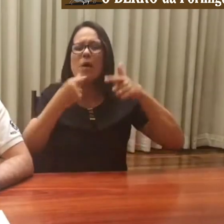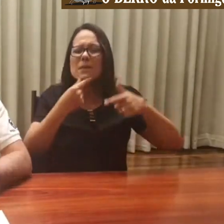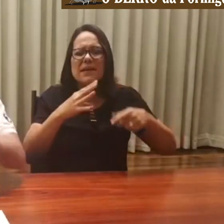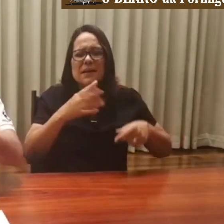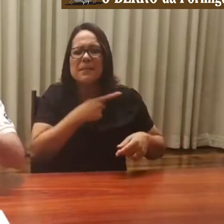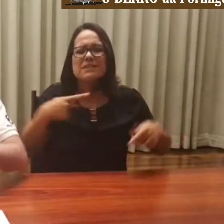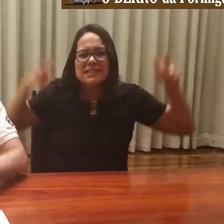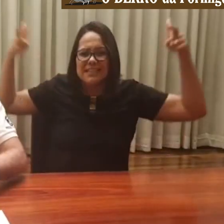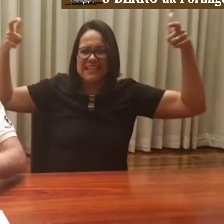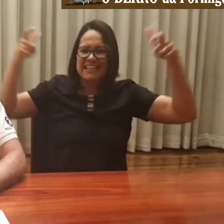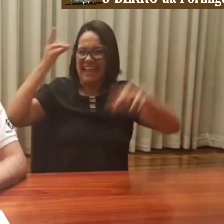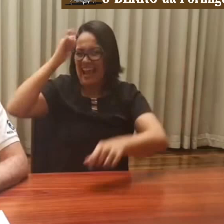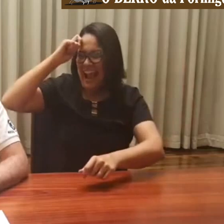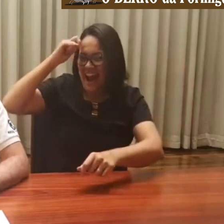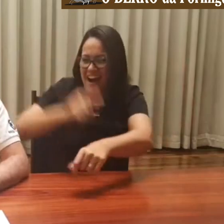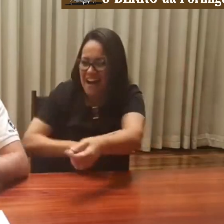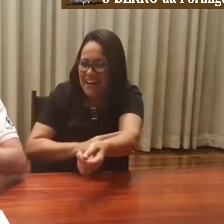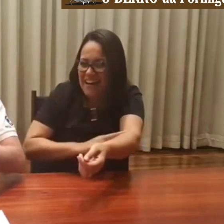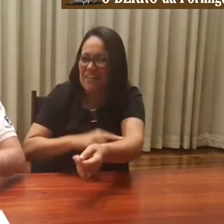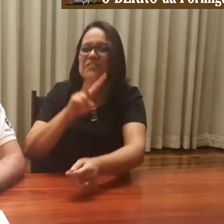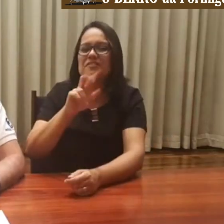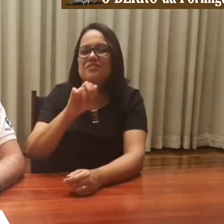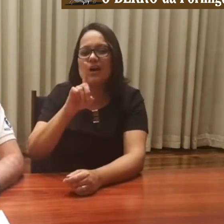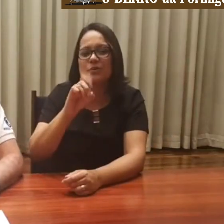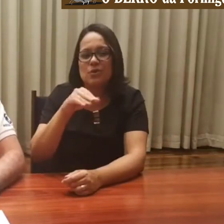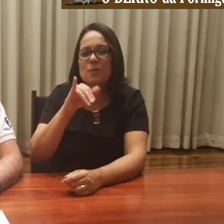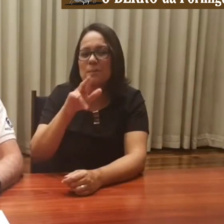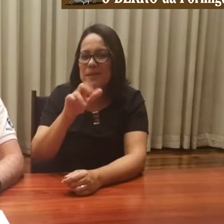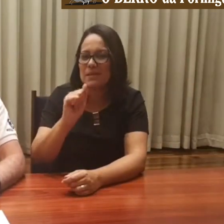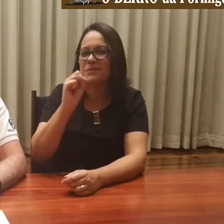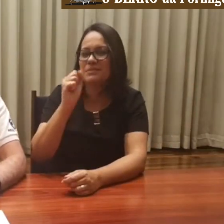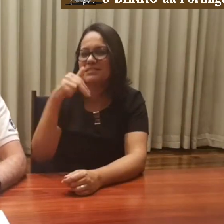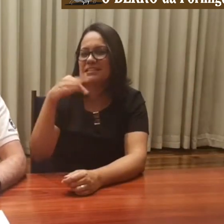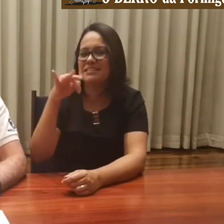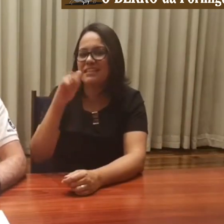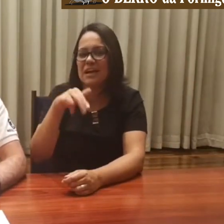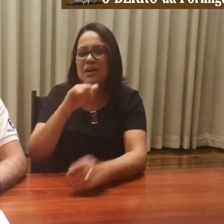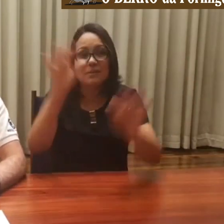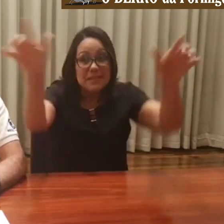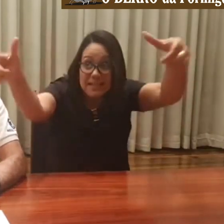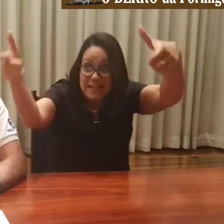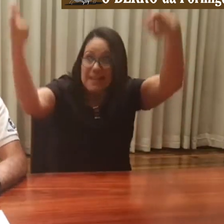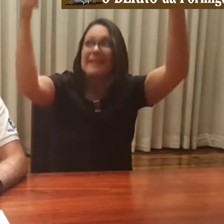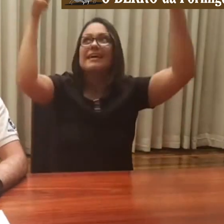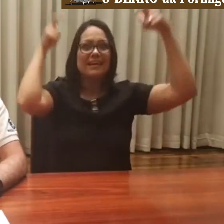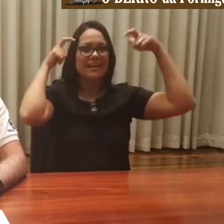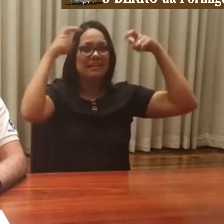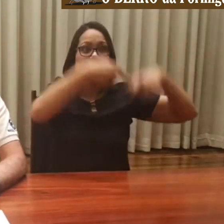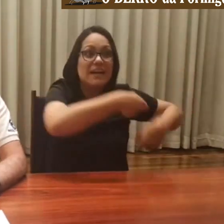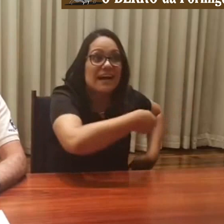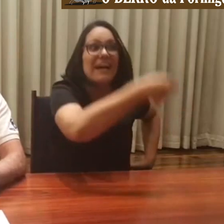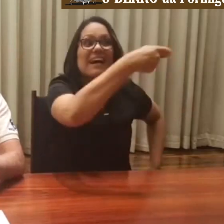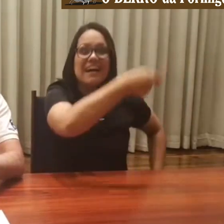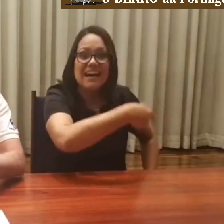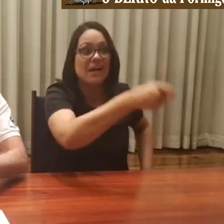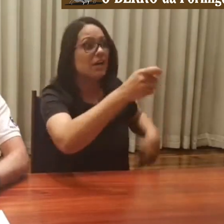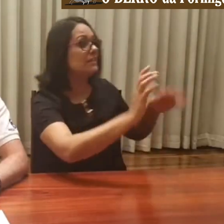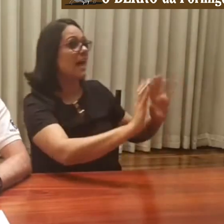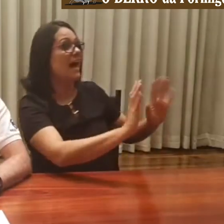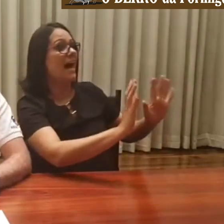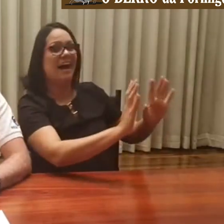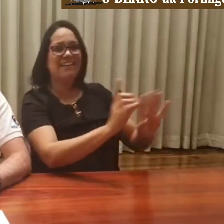o Valdemiro, negão Valdemiro Santiago, é isso mesmo? Inclusive, botei o chapéu dele, depois ameacei jogar pro povo, né? Ele falou,